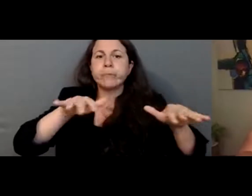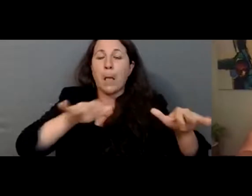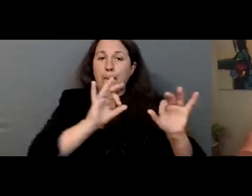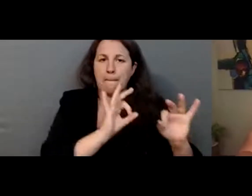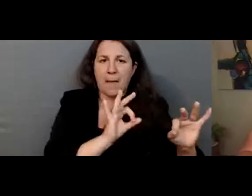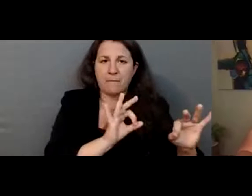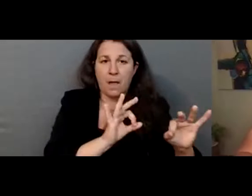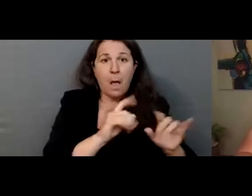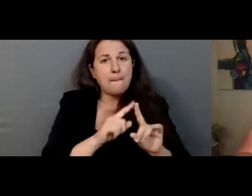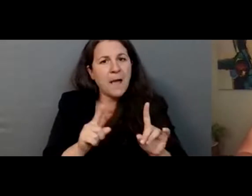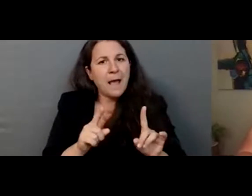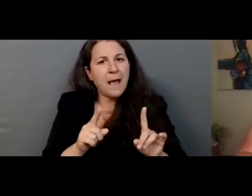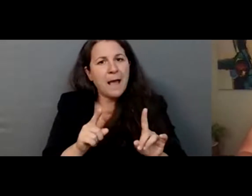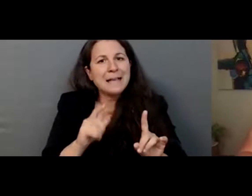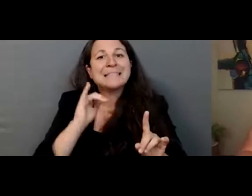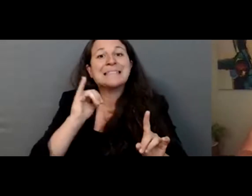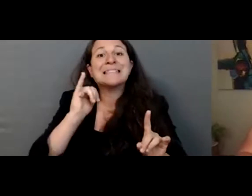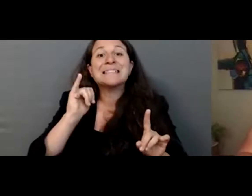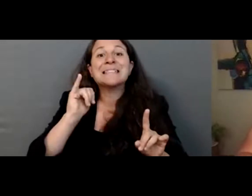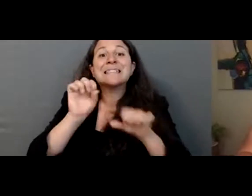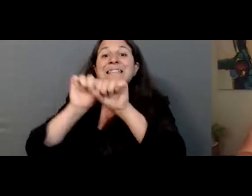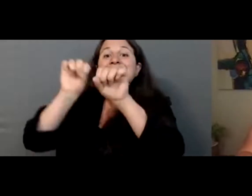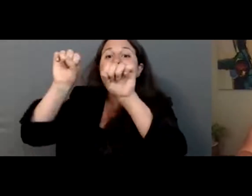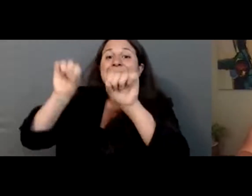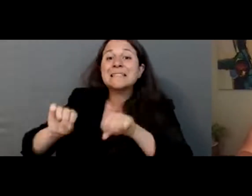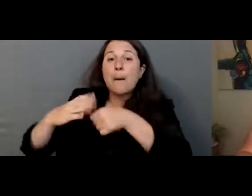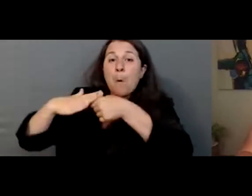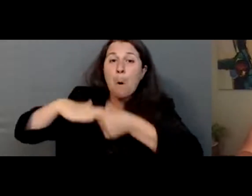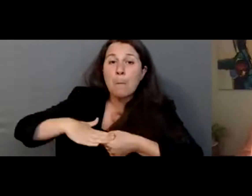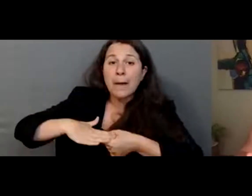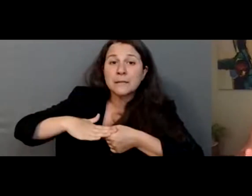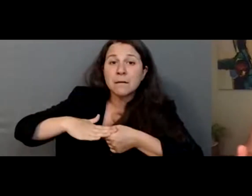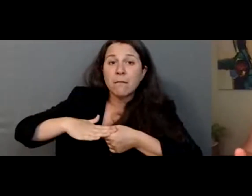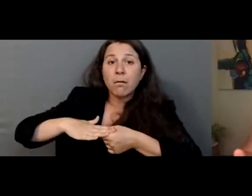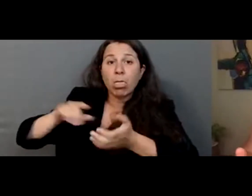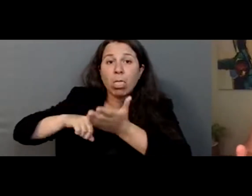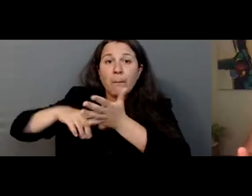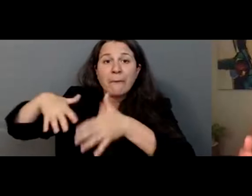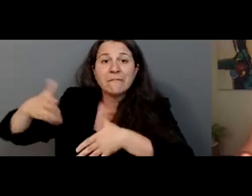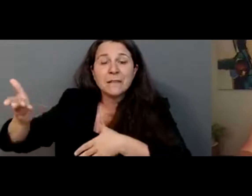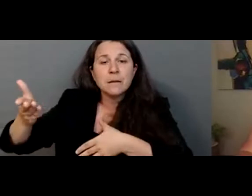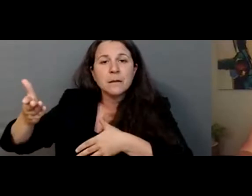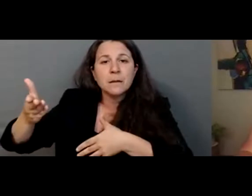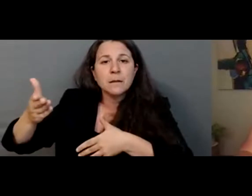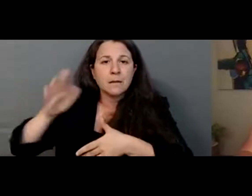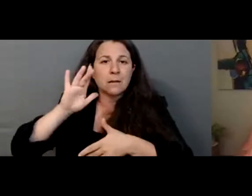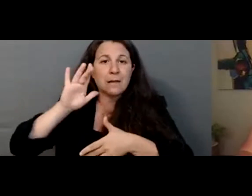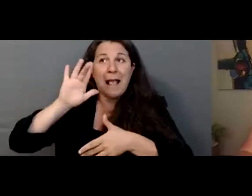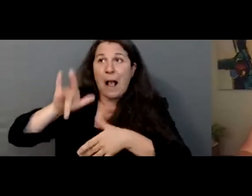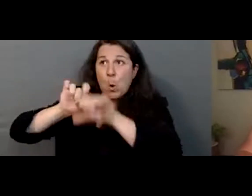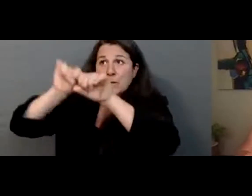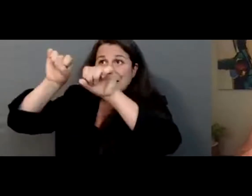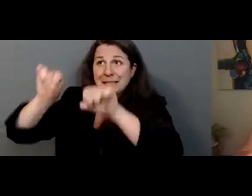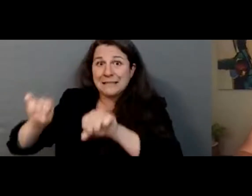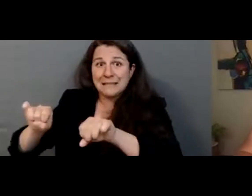ne nomme pas le système d'oppression, de discrimination qui a rendu possible la création d'un